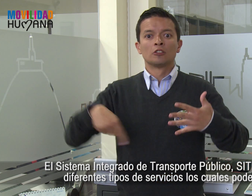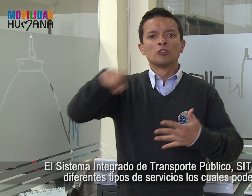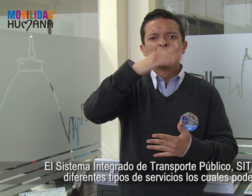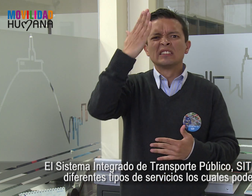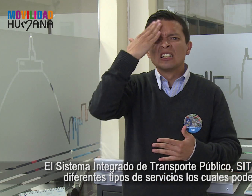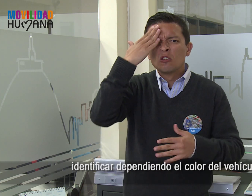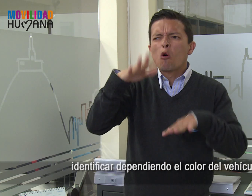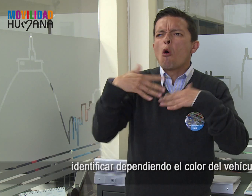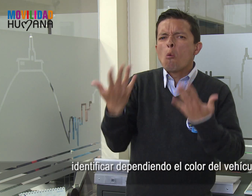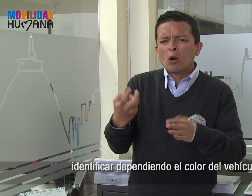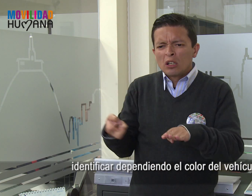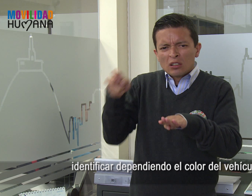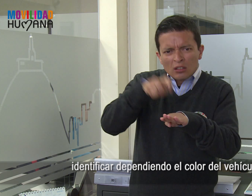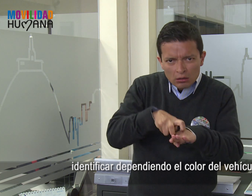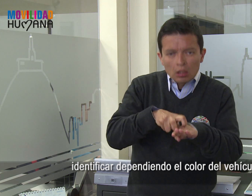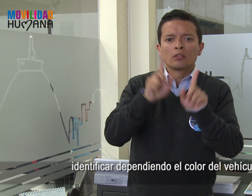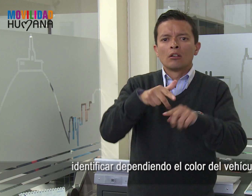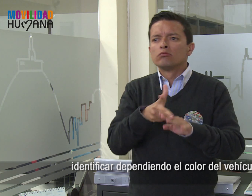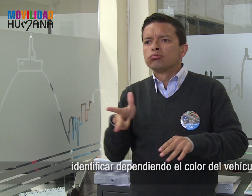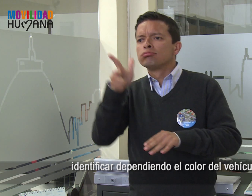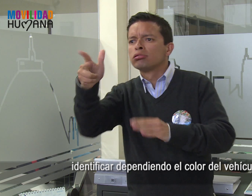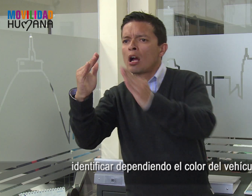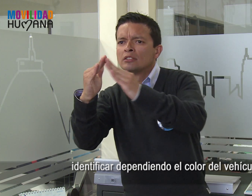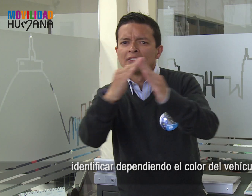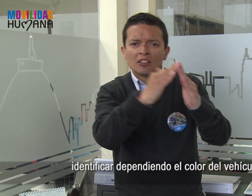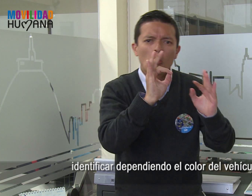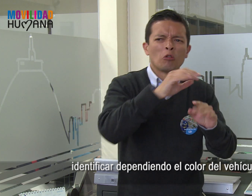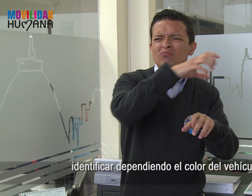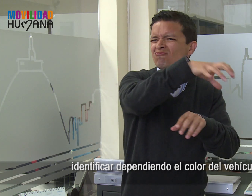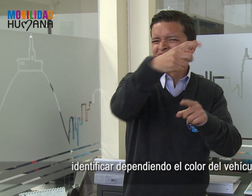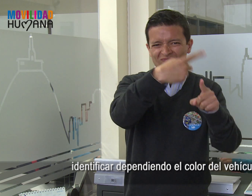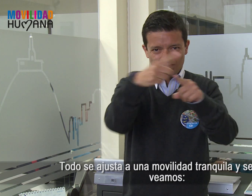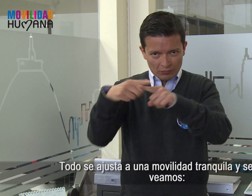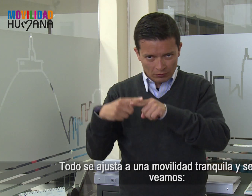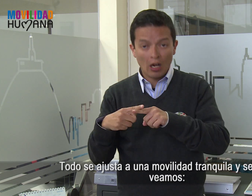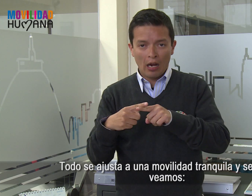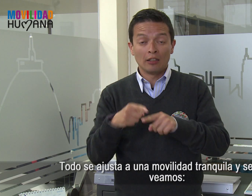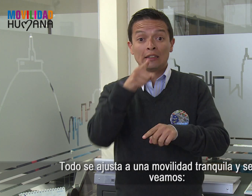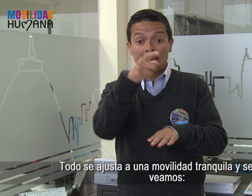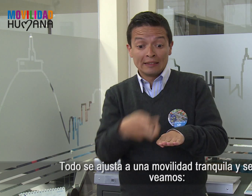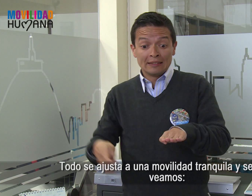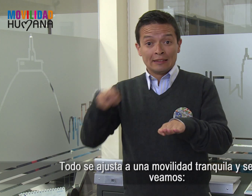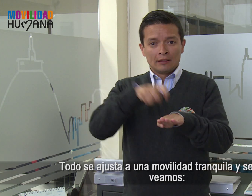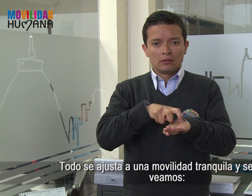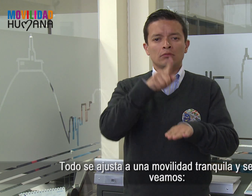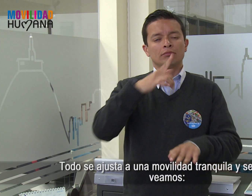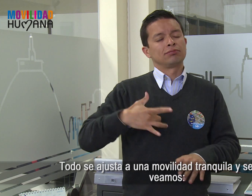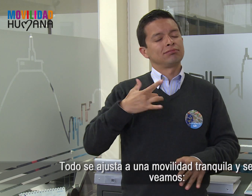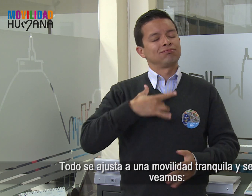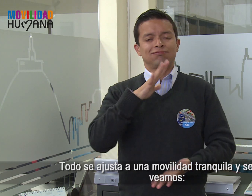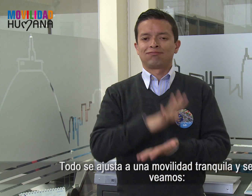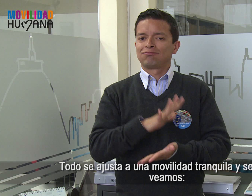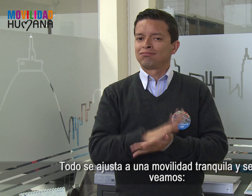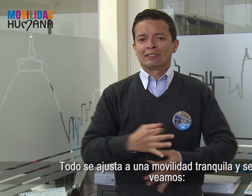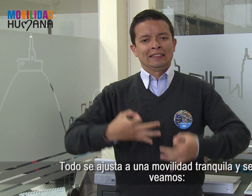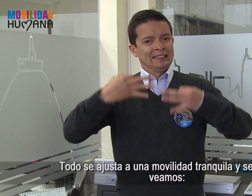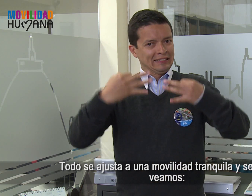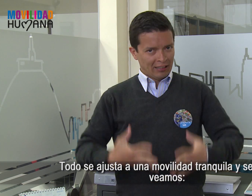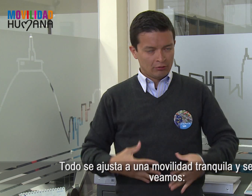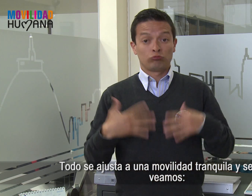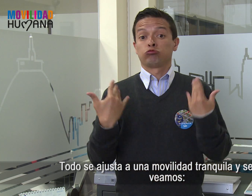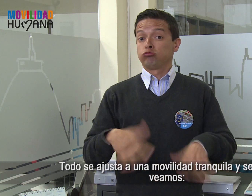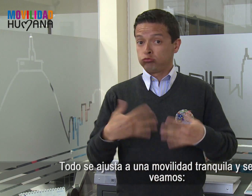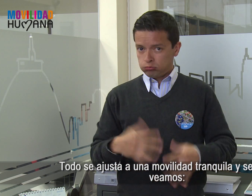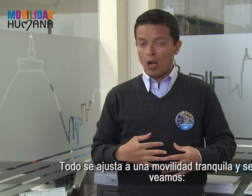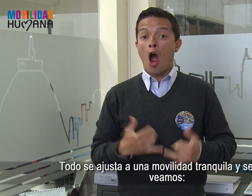los cuales podemos identificar dependiendo el color del vehículo. Todo se ajusta a una movilidad tranquila y